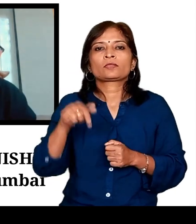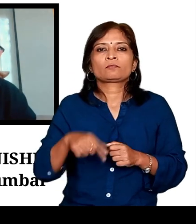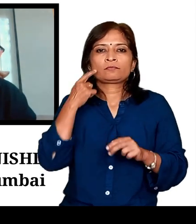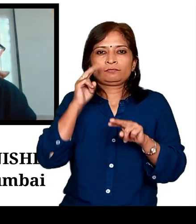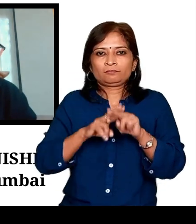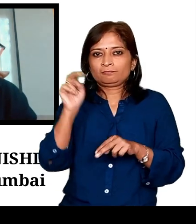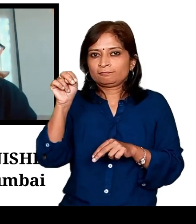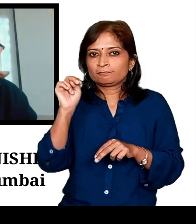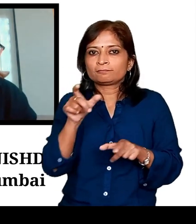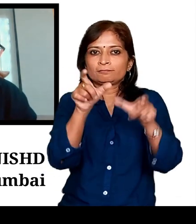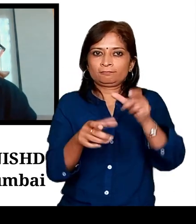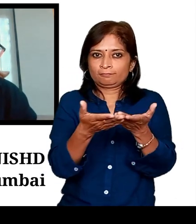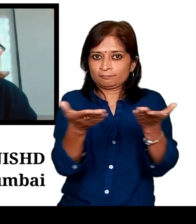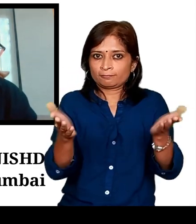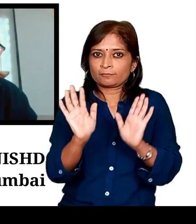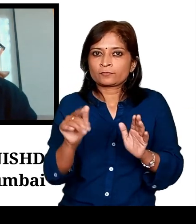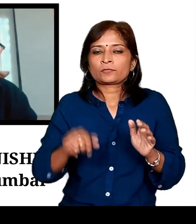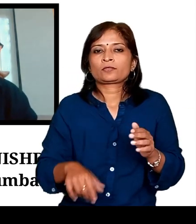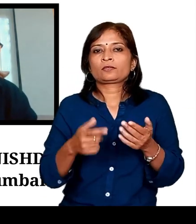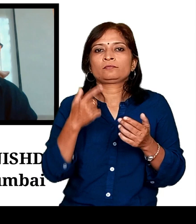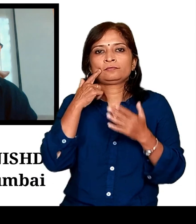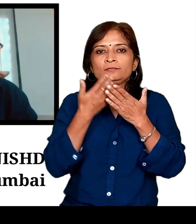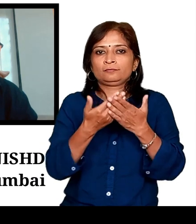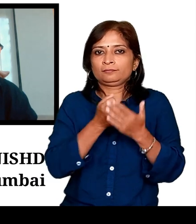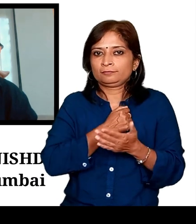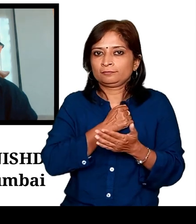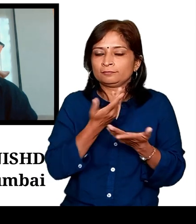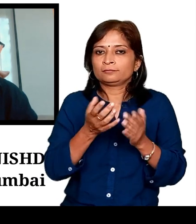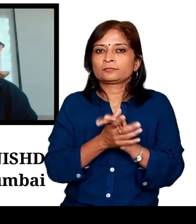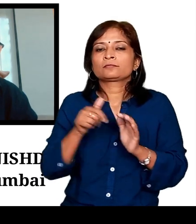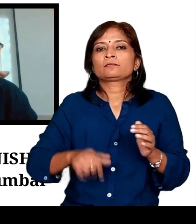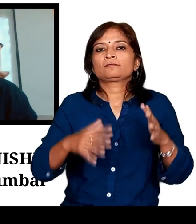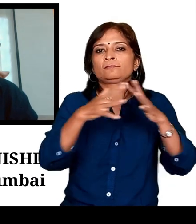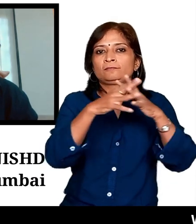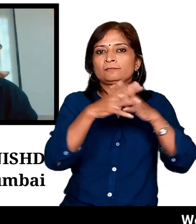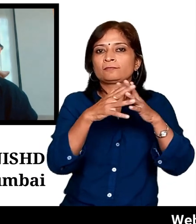अगर सर्विसेज चाहिए अलियावरजंग से, तो हमारा वेबसाइट है,